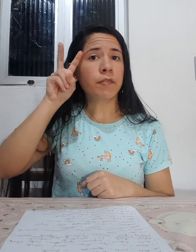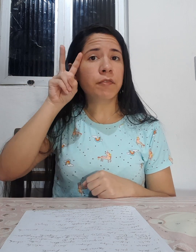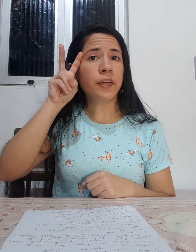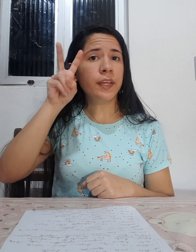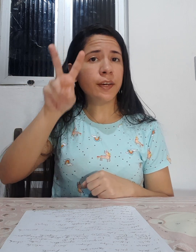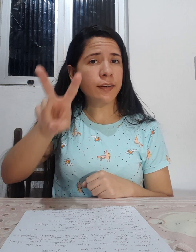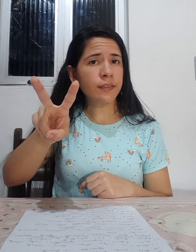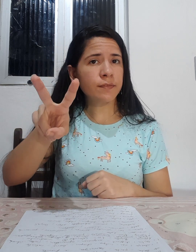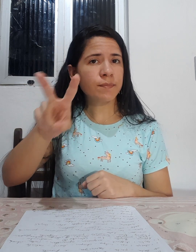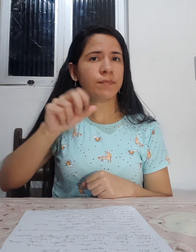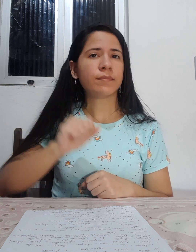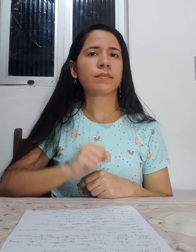ver,